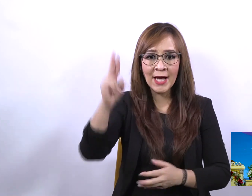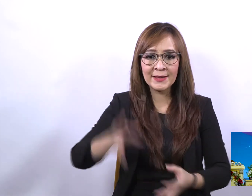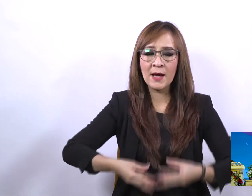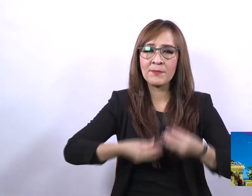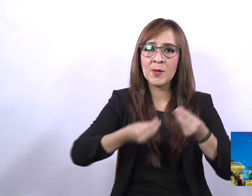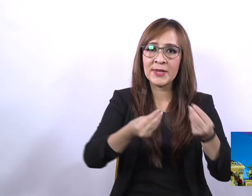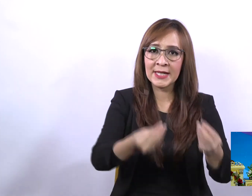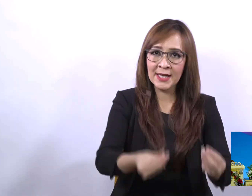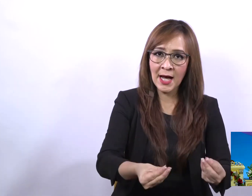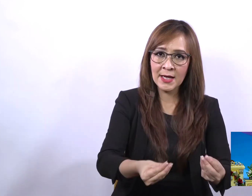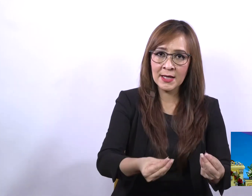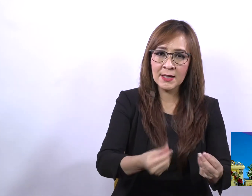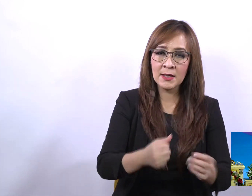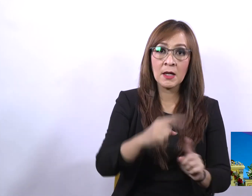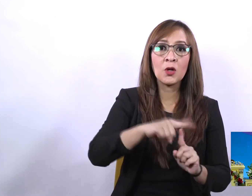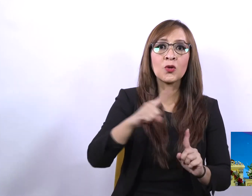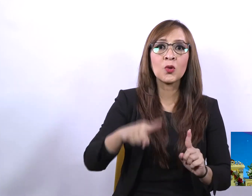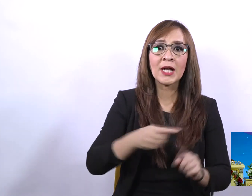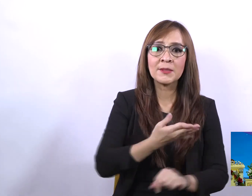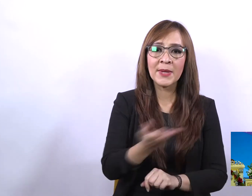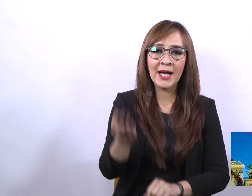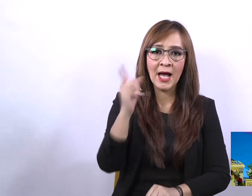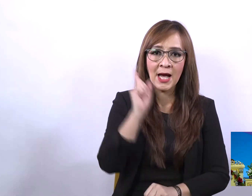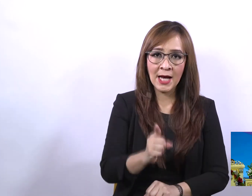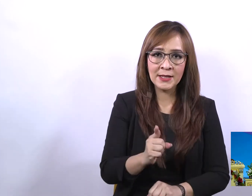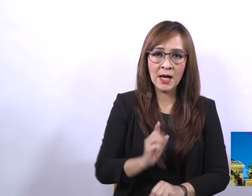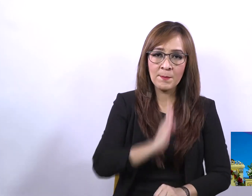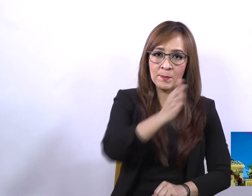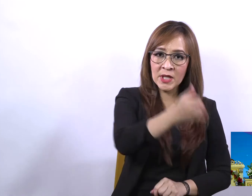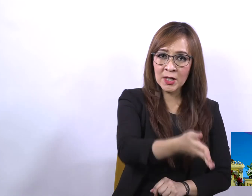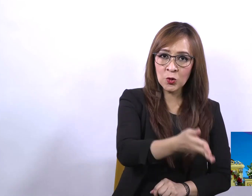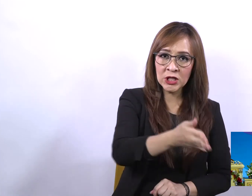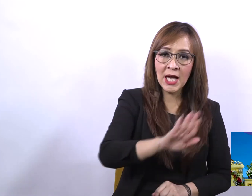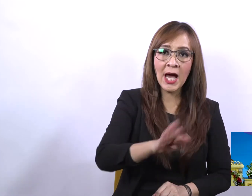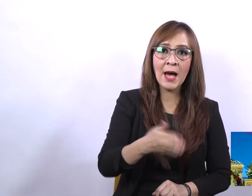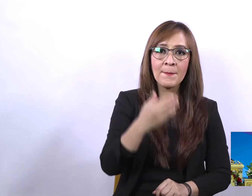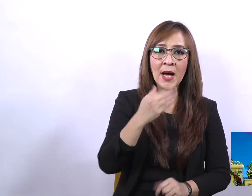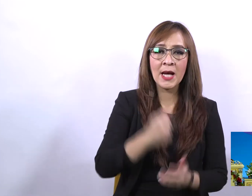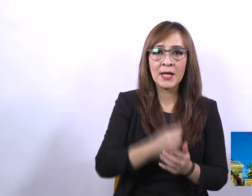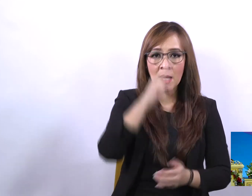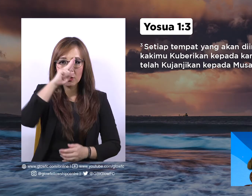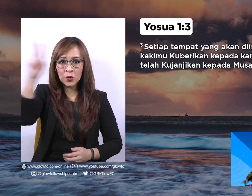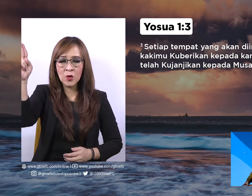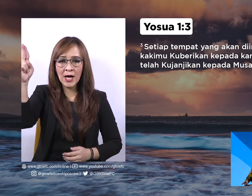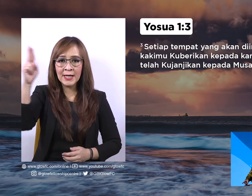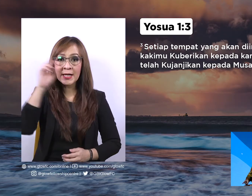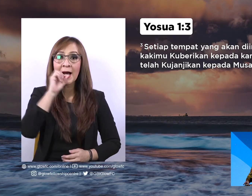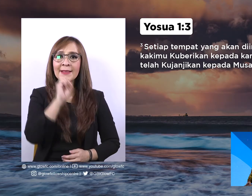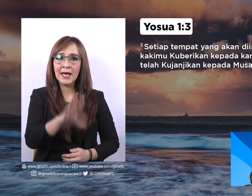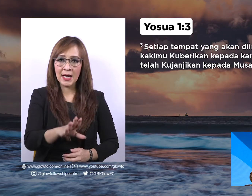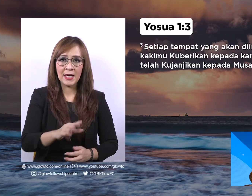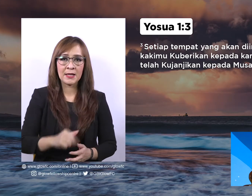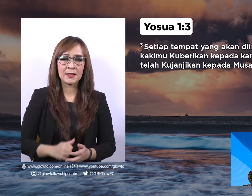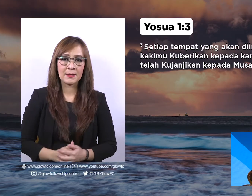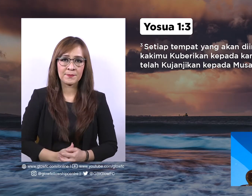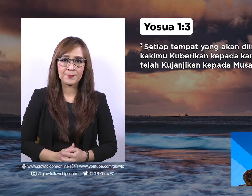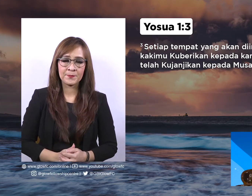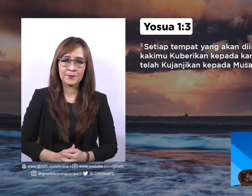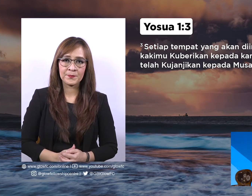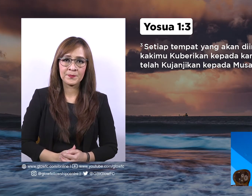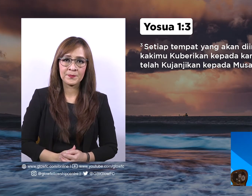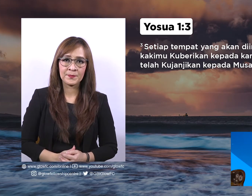tugas makanya Setia Tuhan makanya dengar-dengaran tugas rekannya melakukan apa itu menceritakan tugas mereka hanya serius dengan Tuhan